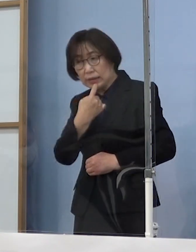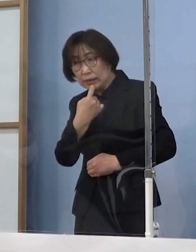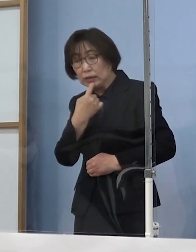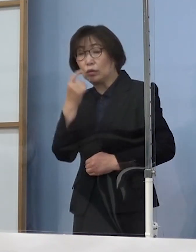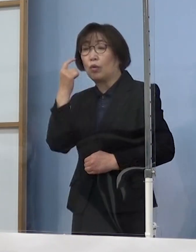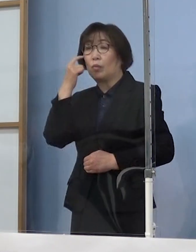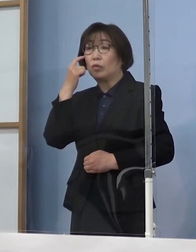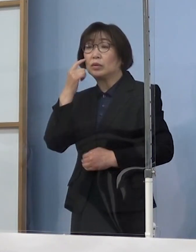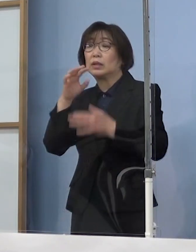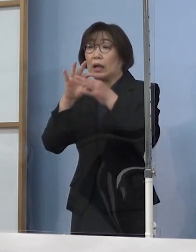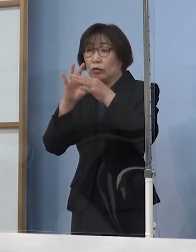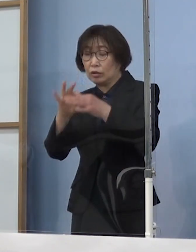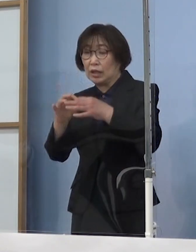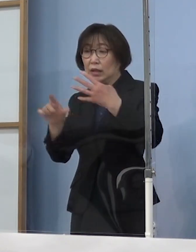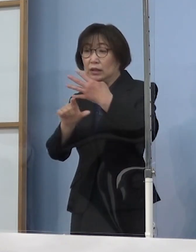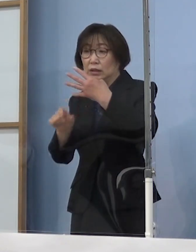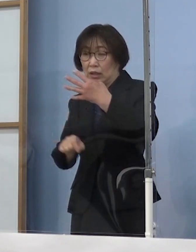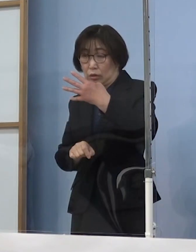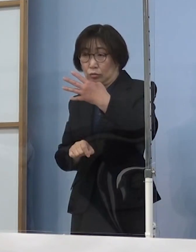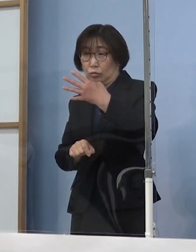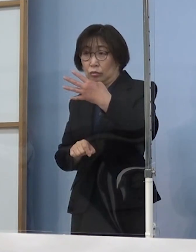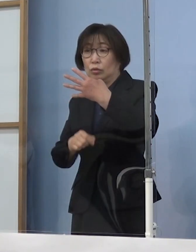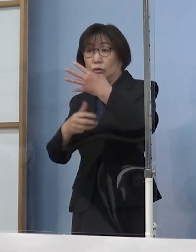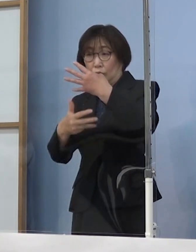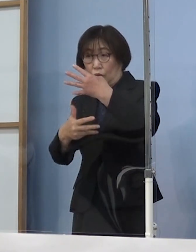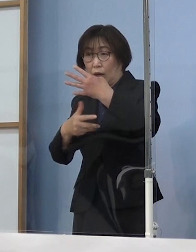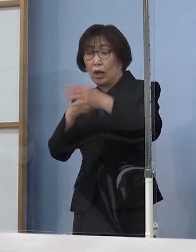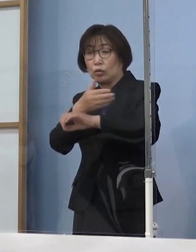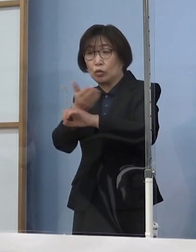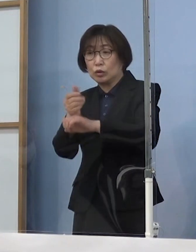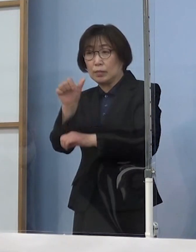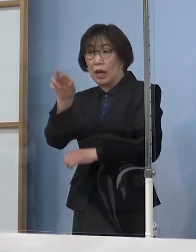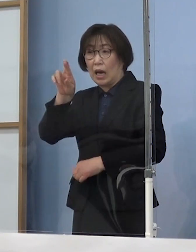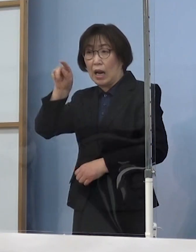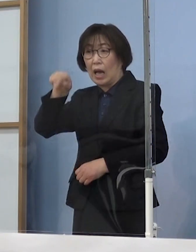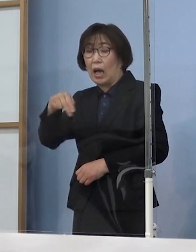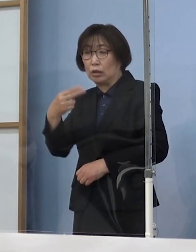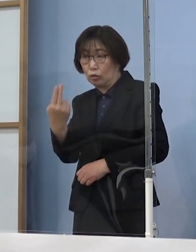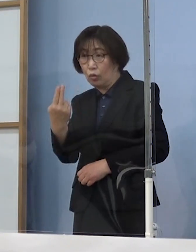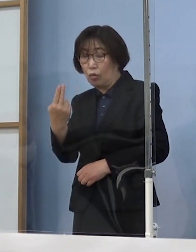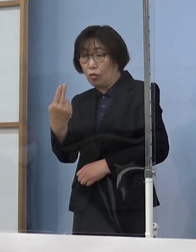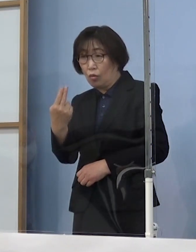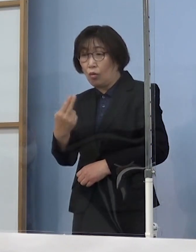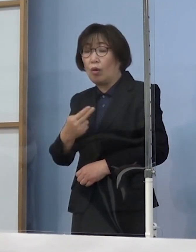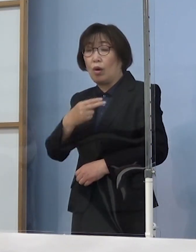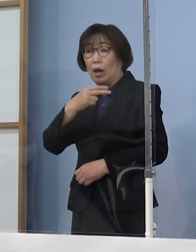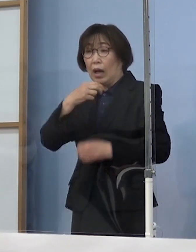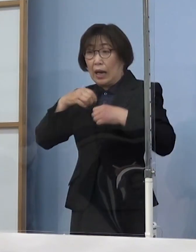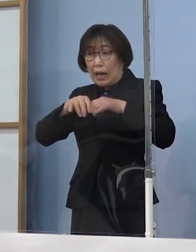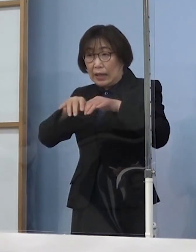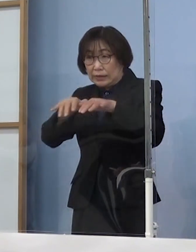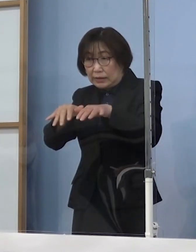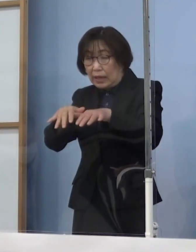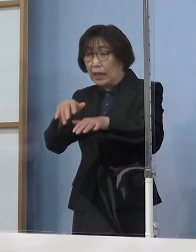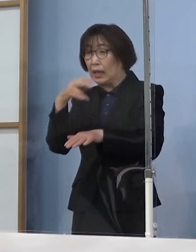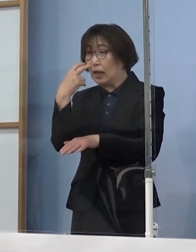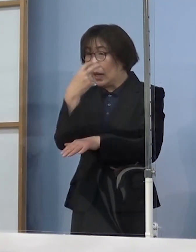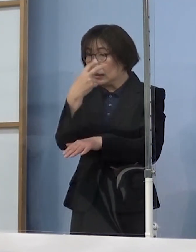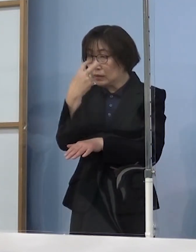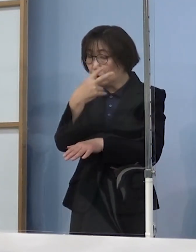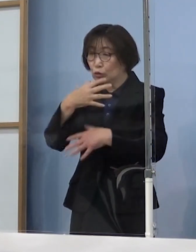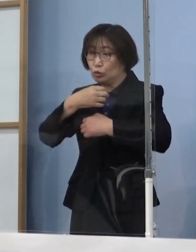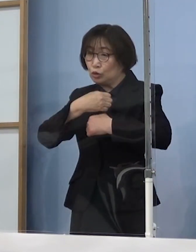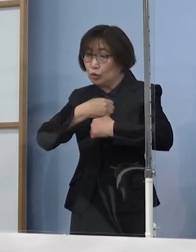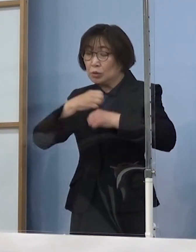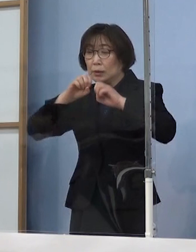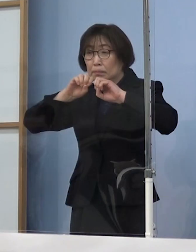月の8日に久方ぶりの徳島アラート、感染観察注意報を出させていただきました。それでもどうも